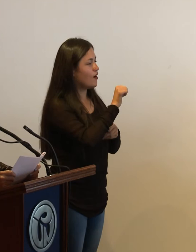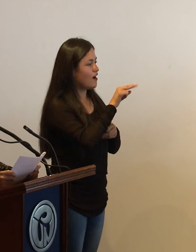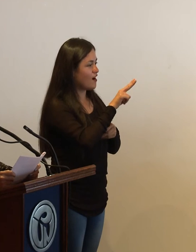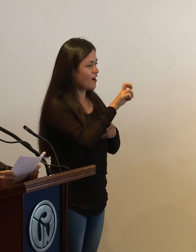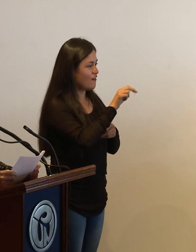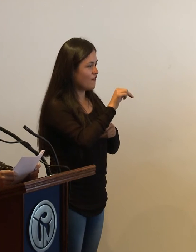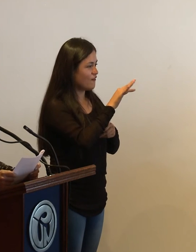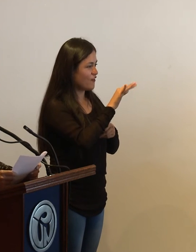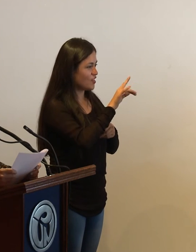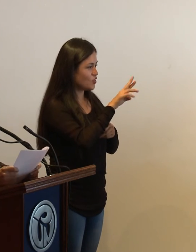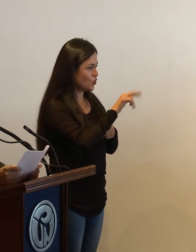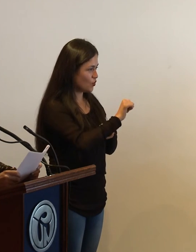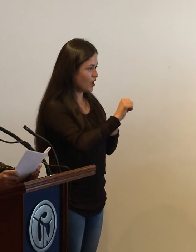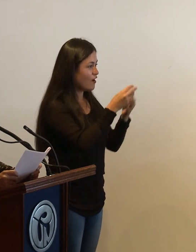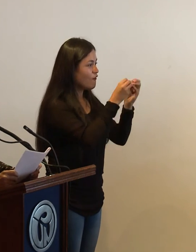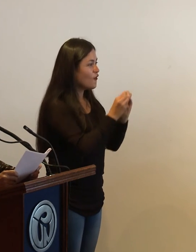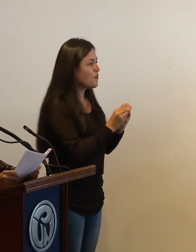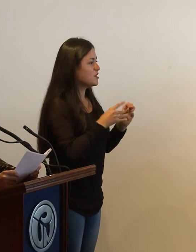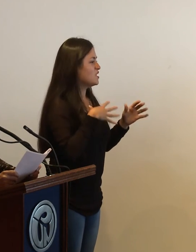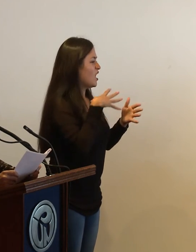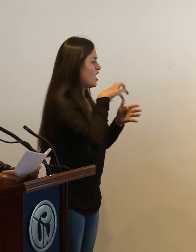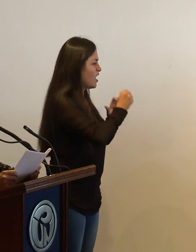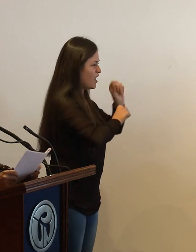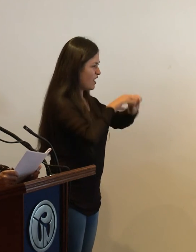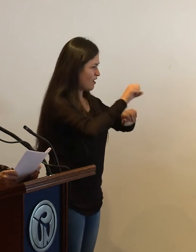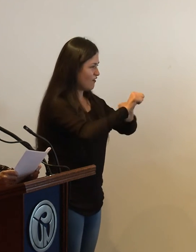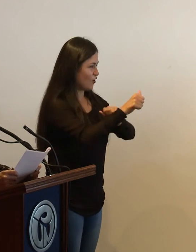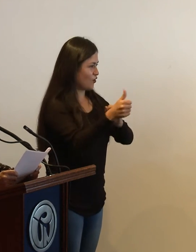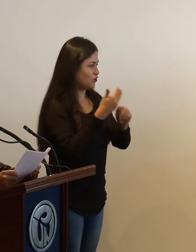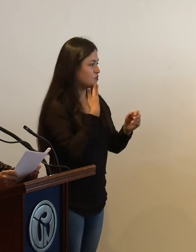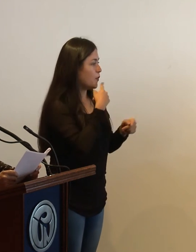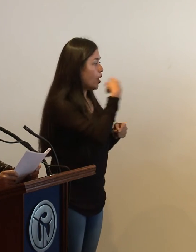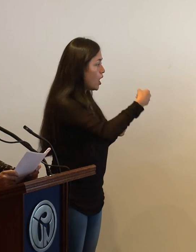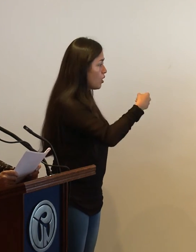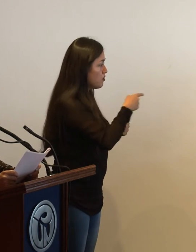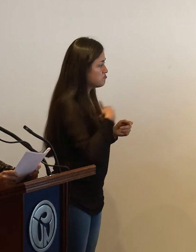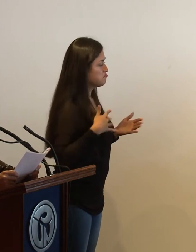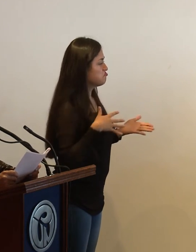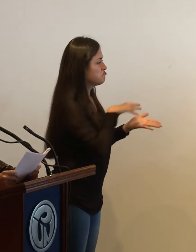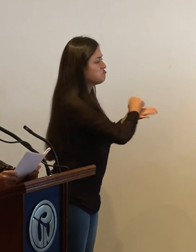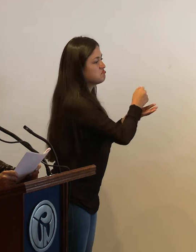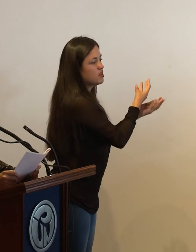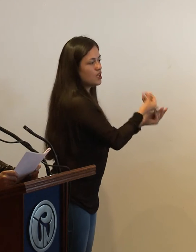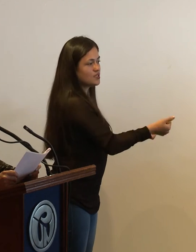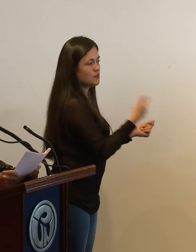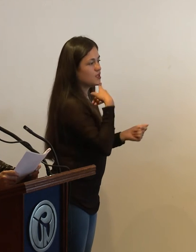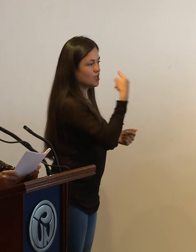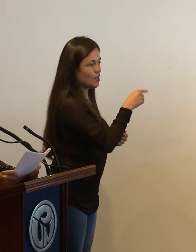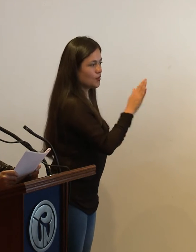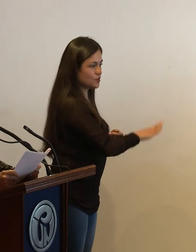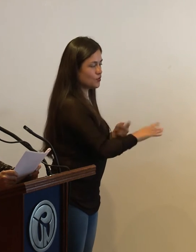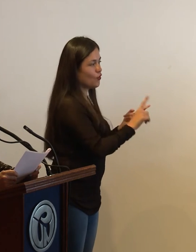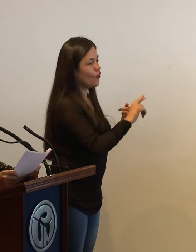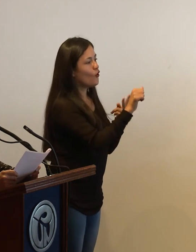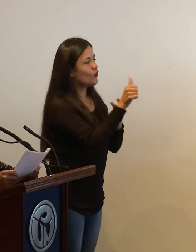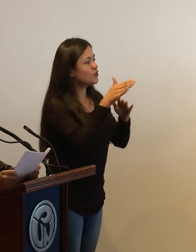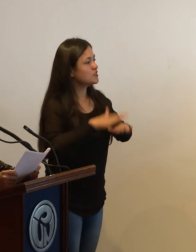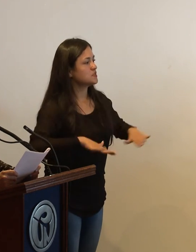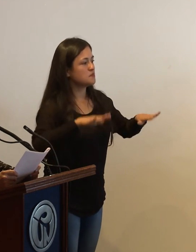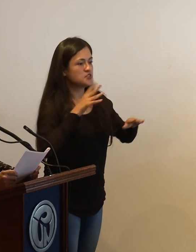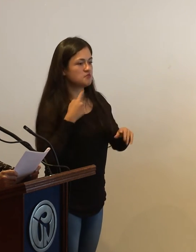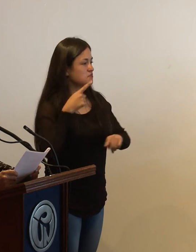sino las lenguas y con esto las cosmogonías, como los campos aparentemente más